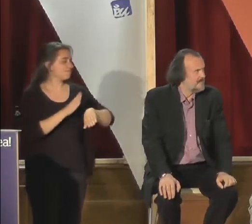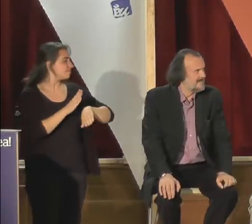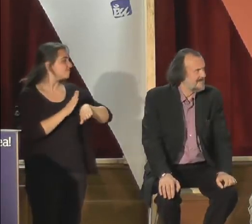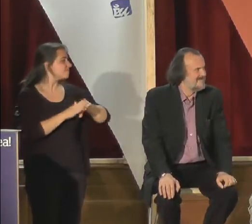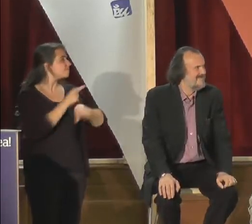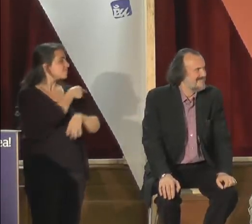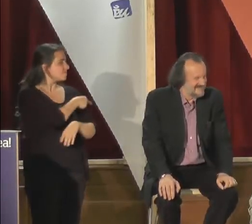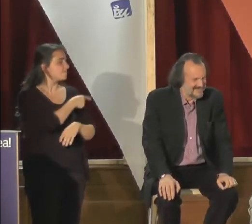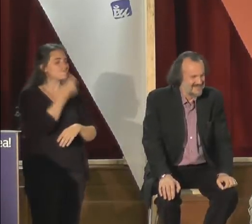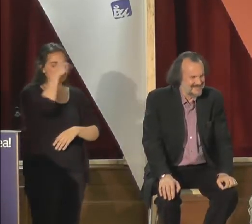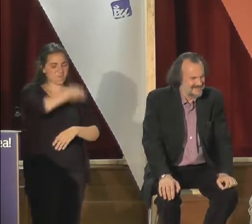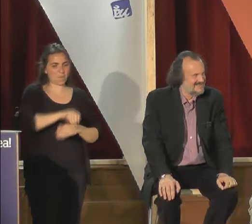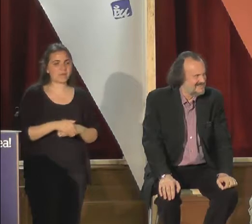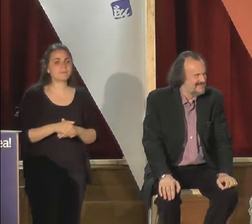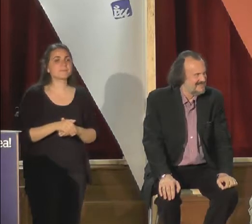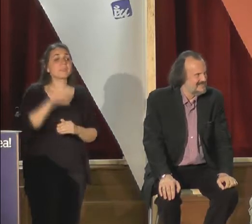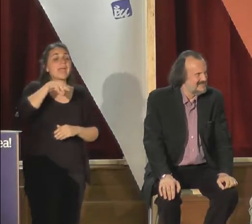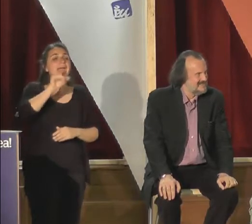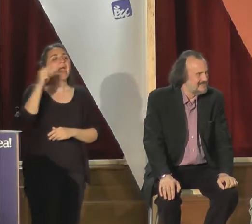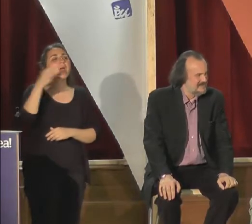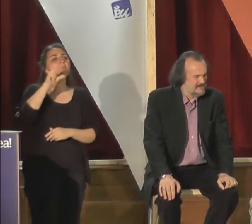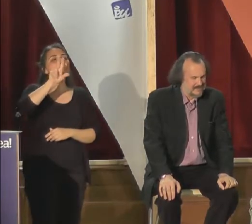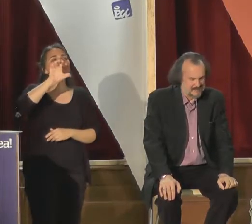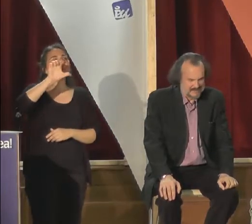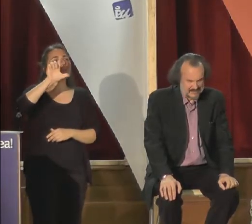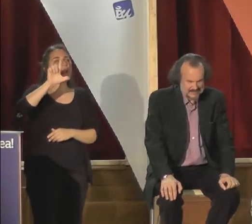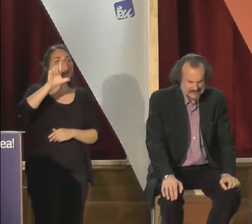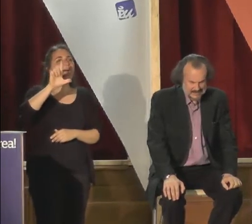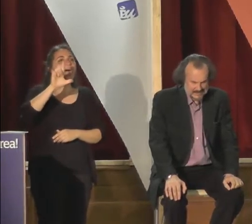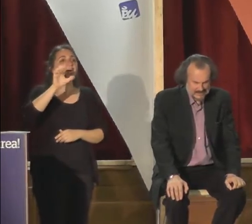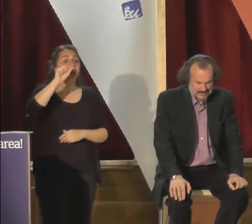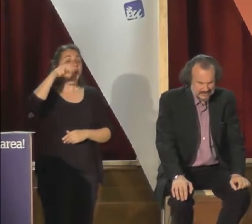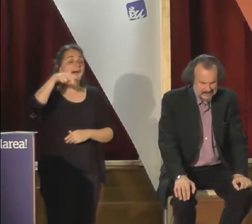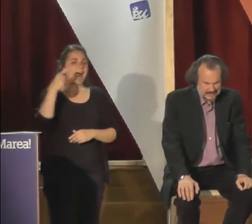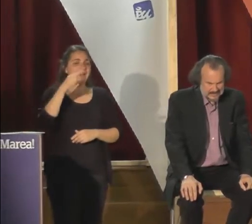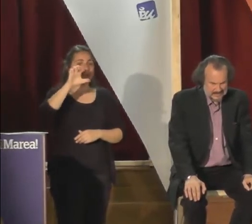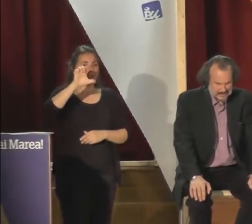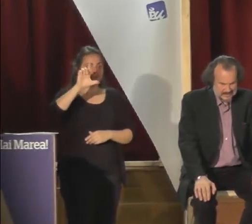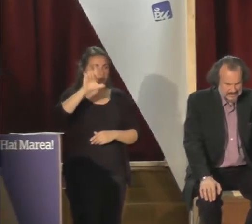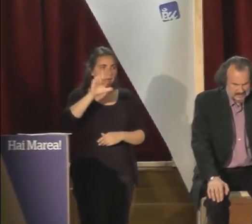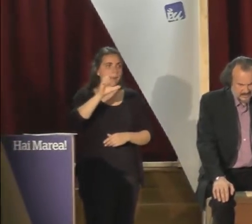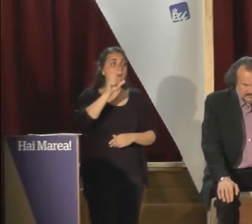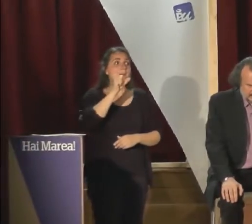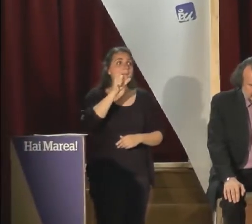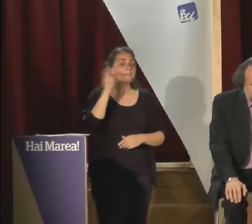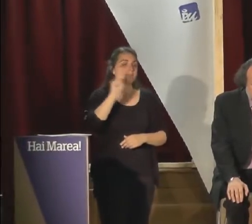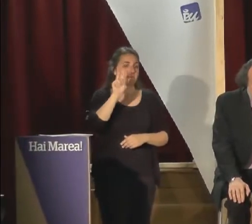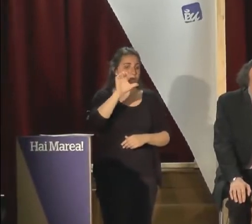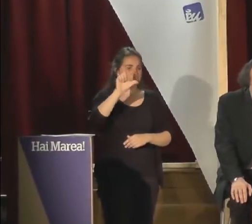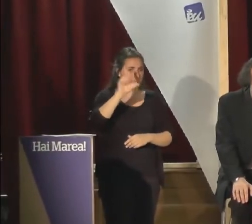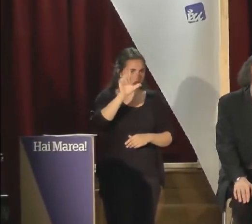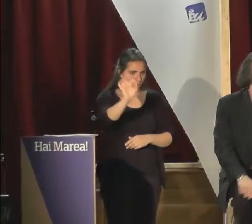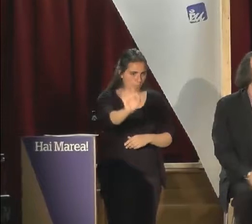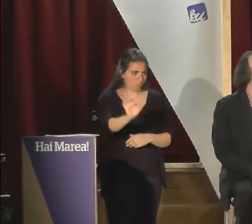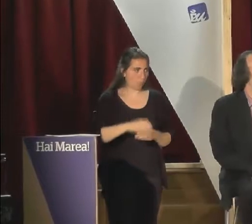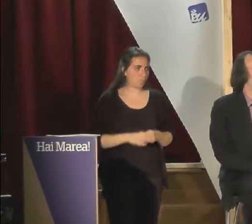chairego. E ademais, o home que xa nas pasada campaña